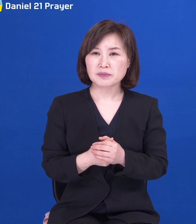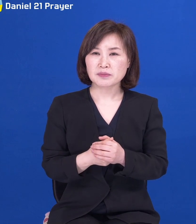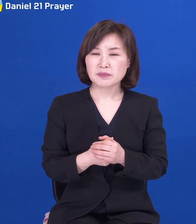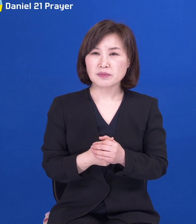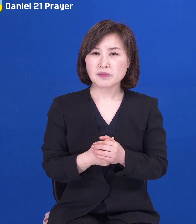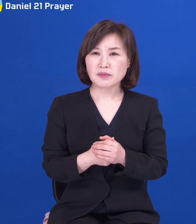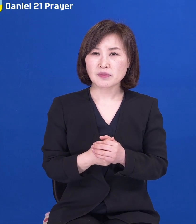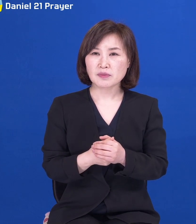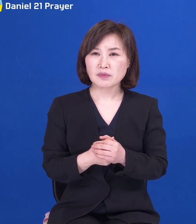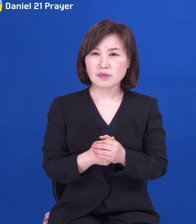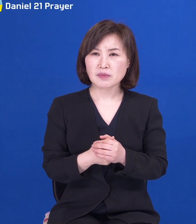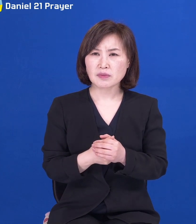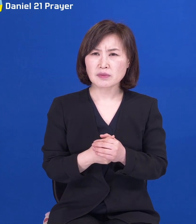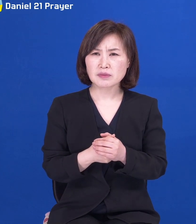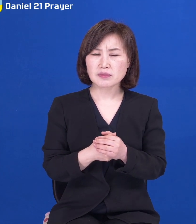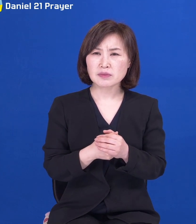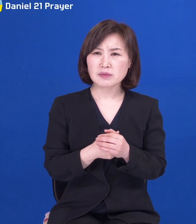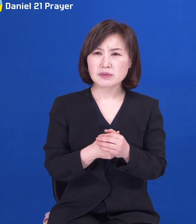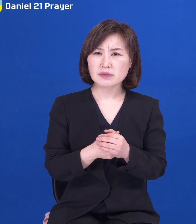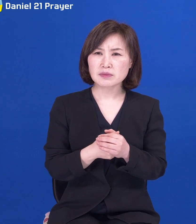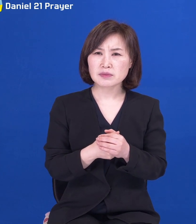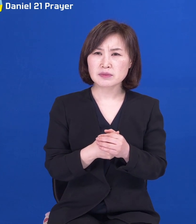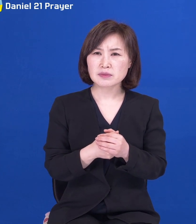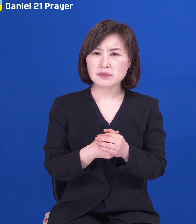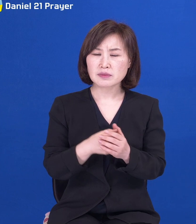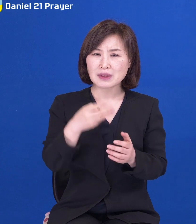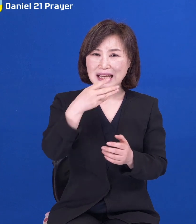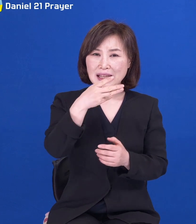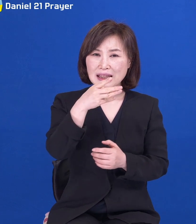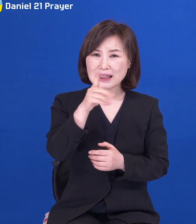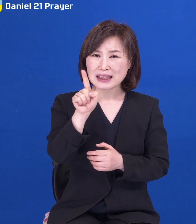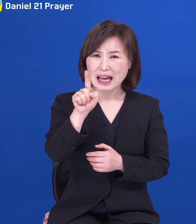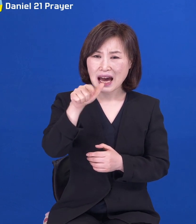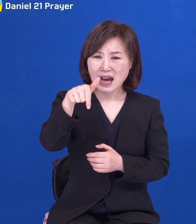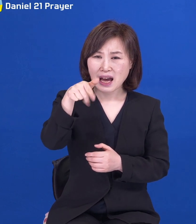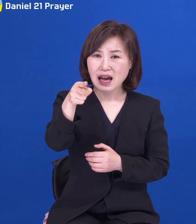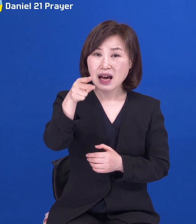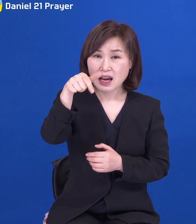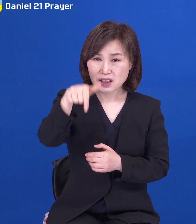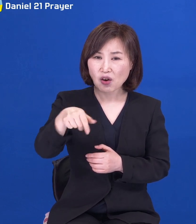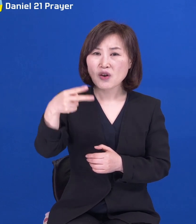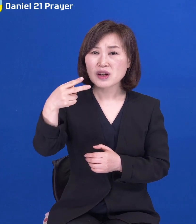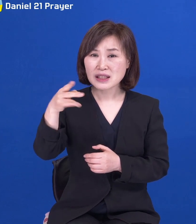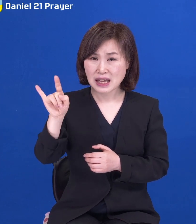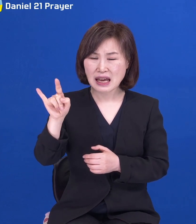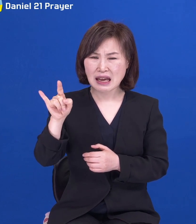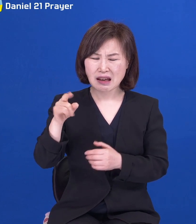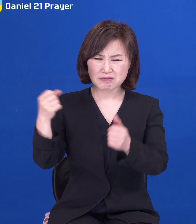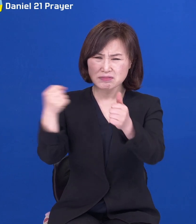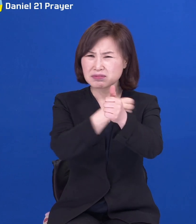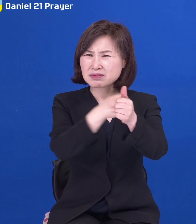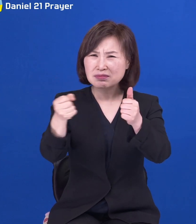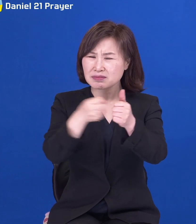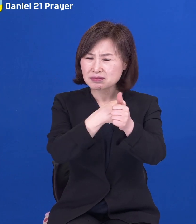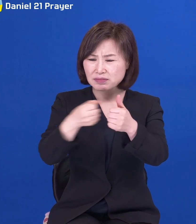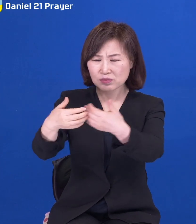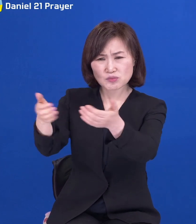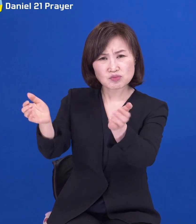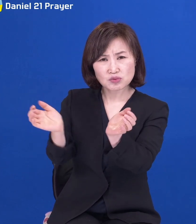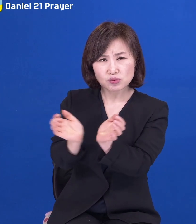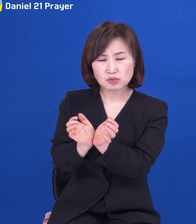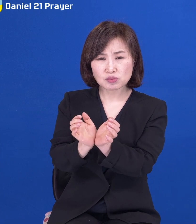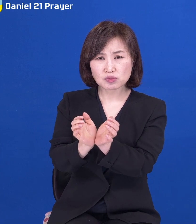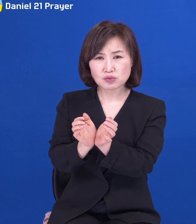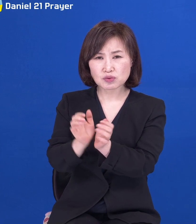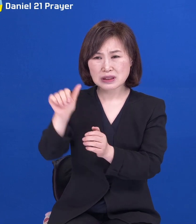그 타격대라고 있어요. 얘네들은 저희들을 타격하는 때리는 친구들이었는데요. 이게 한 5명 정도가